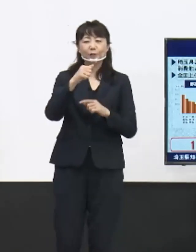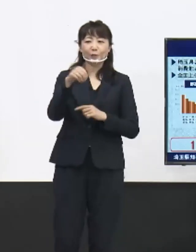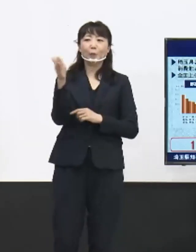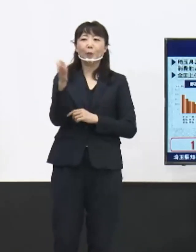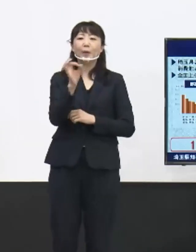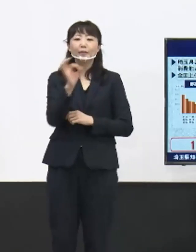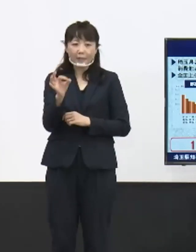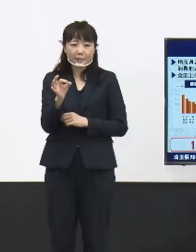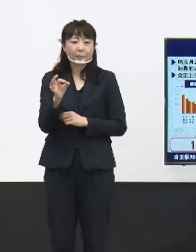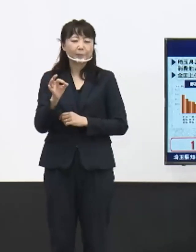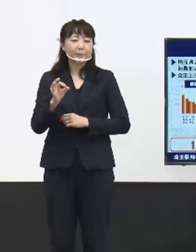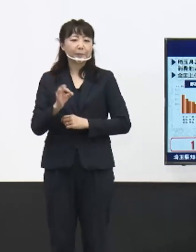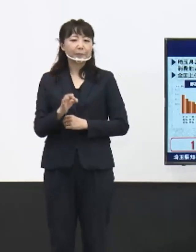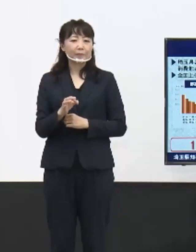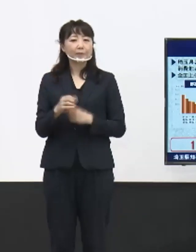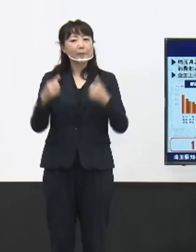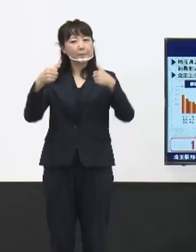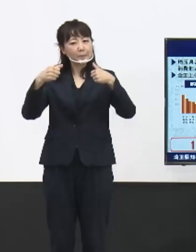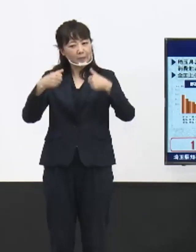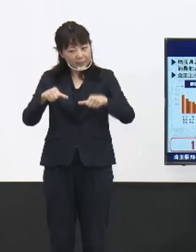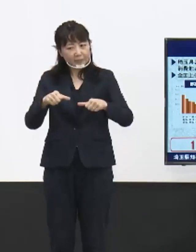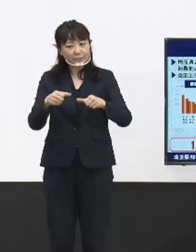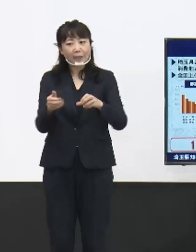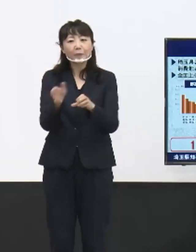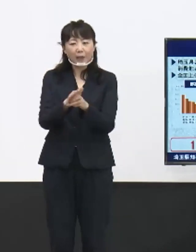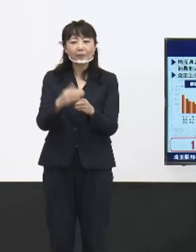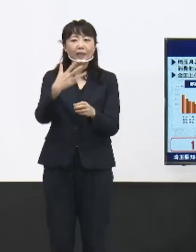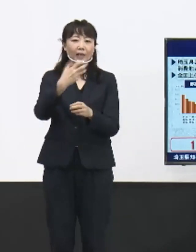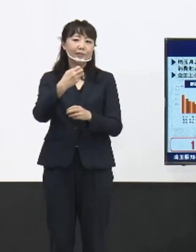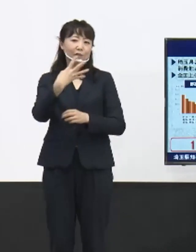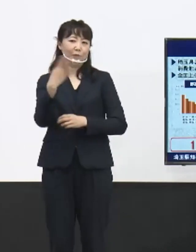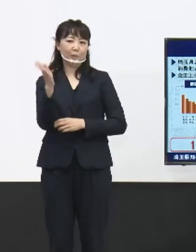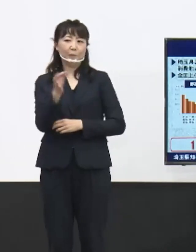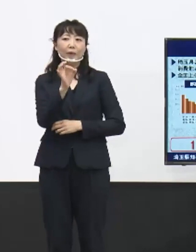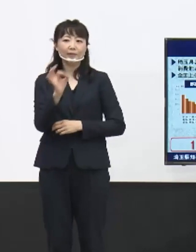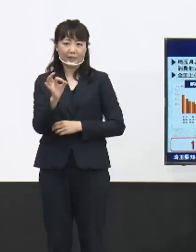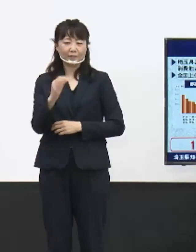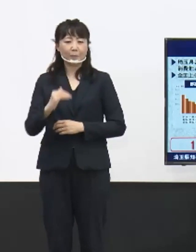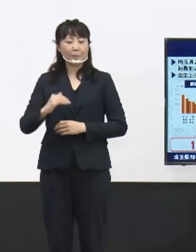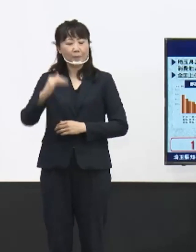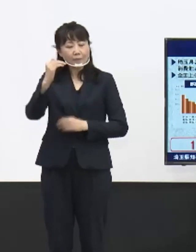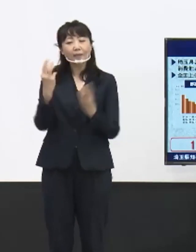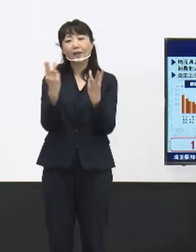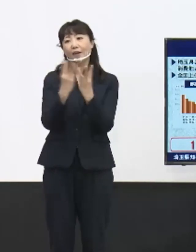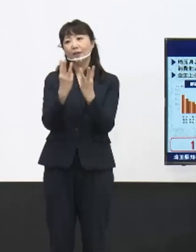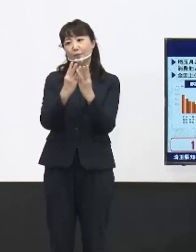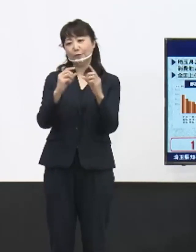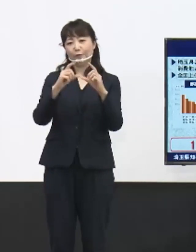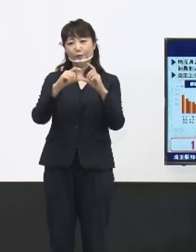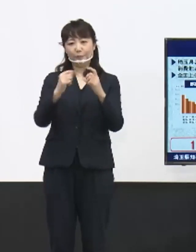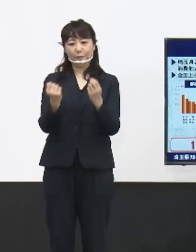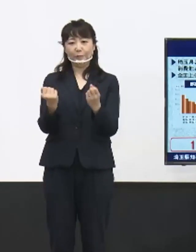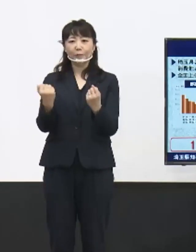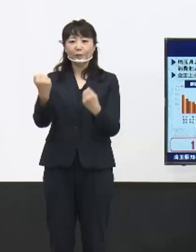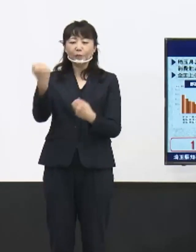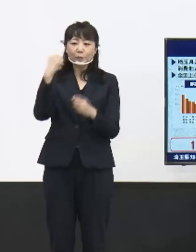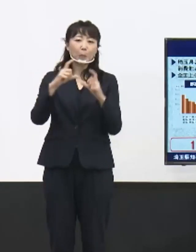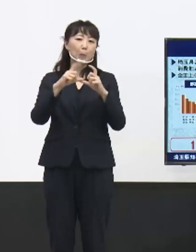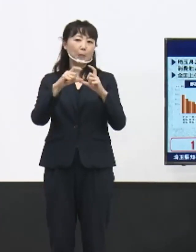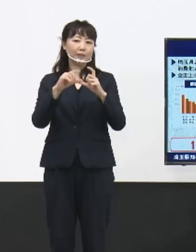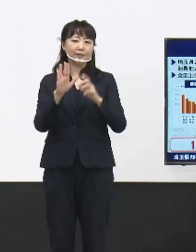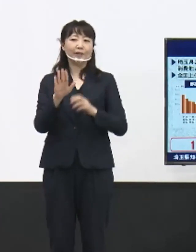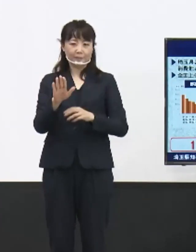勝つ確率でいうと、引き分けを入りますが 84% という高い数値を、打ち出